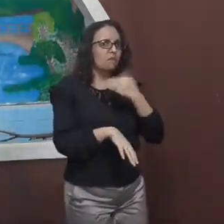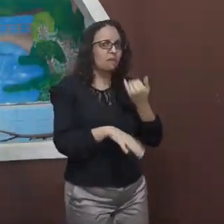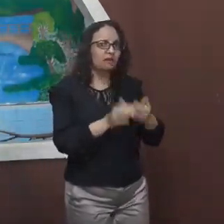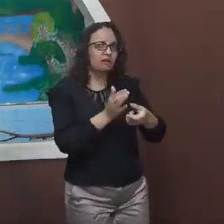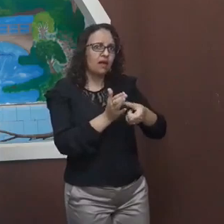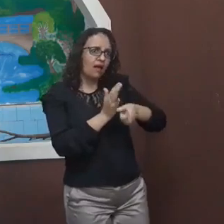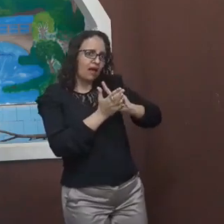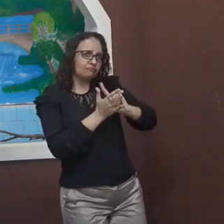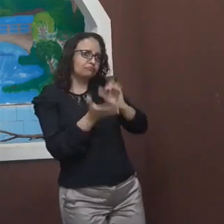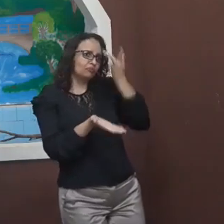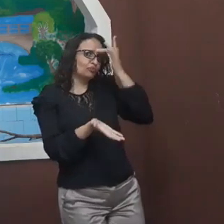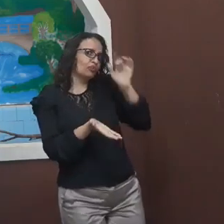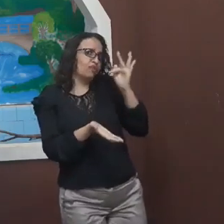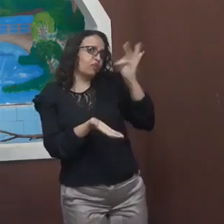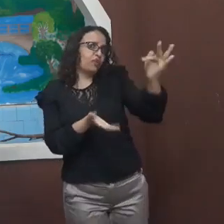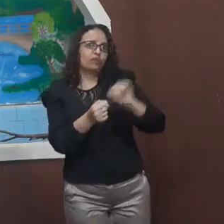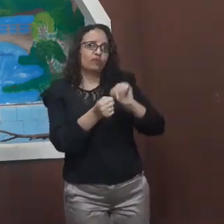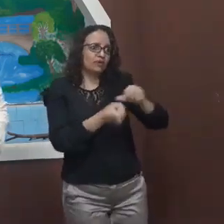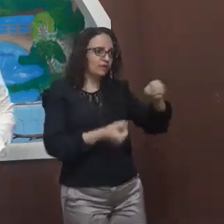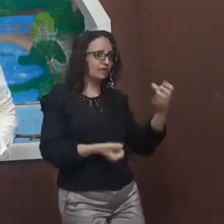Tá?